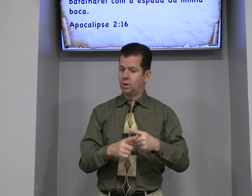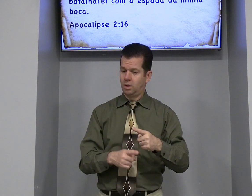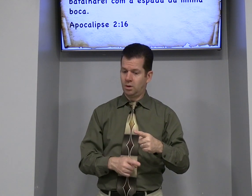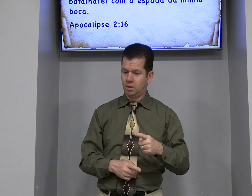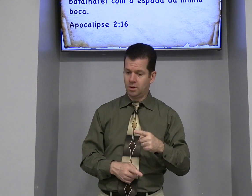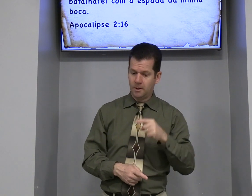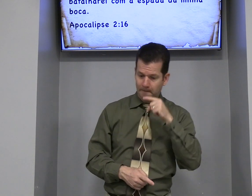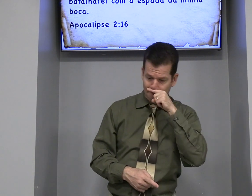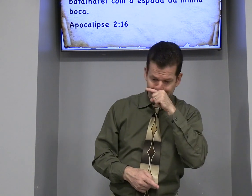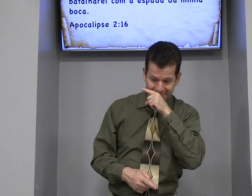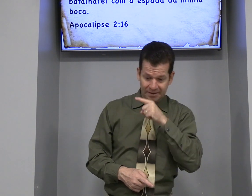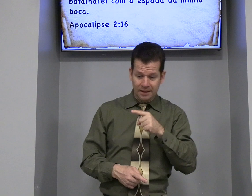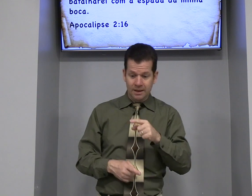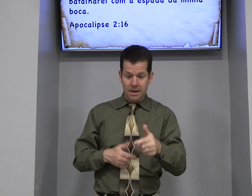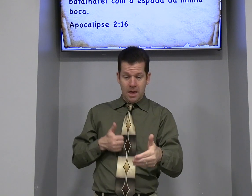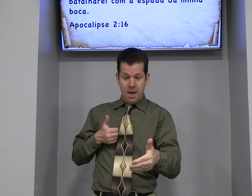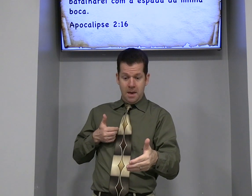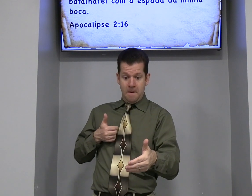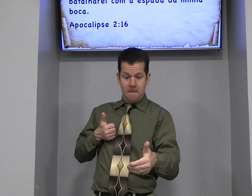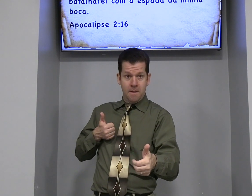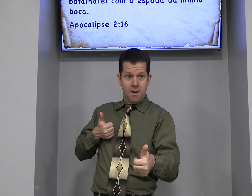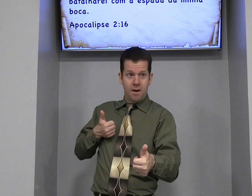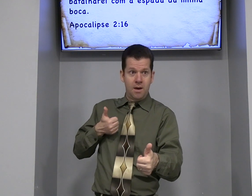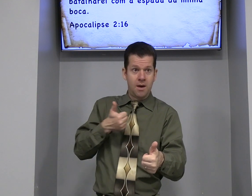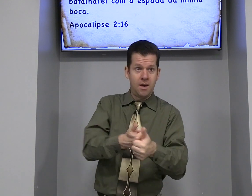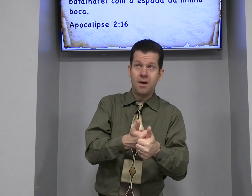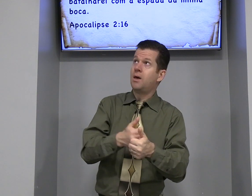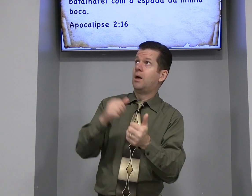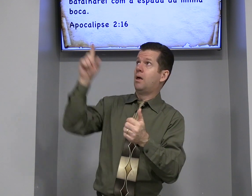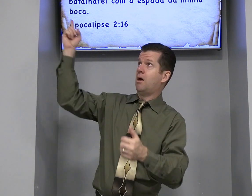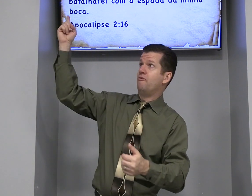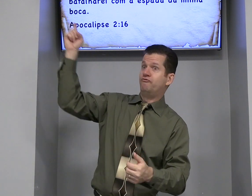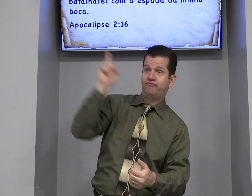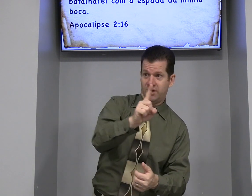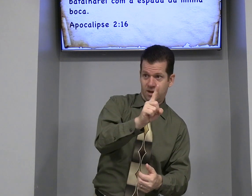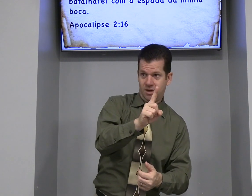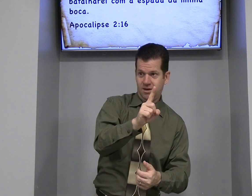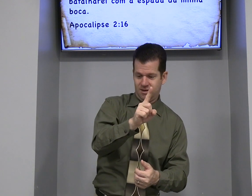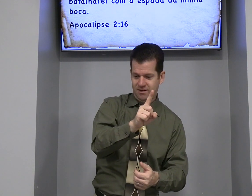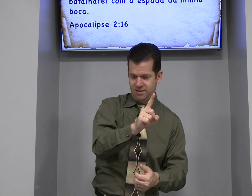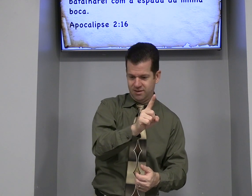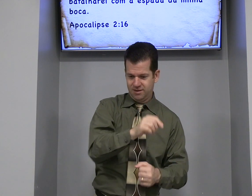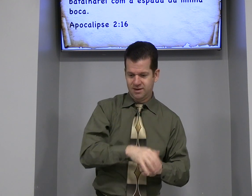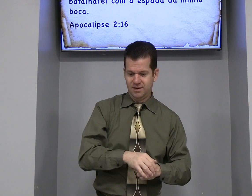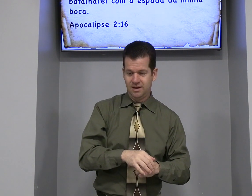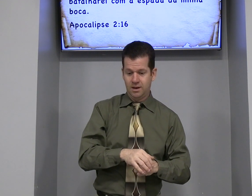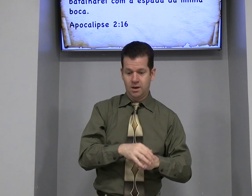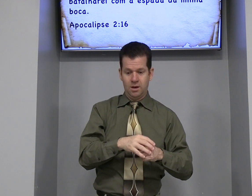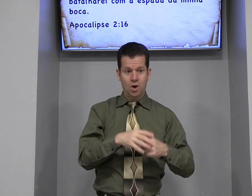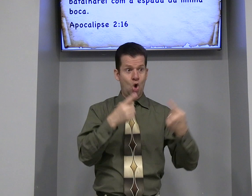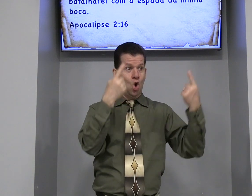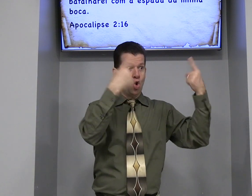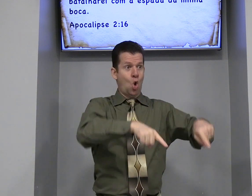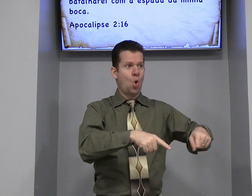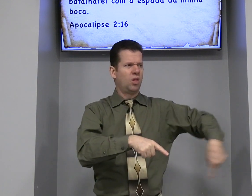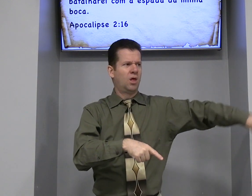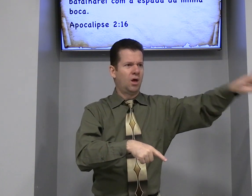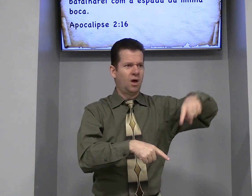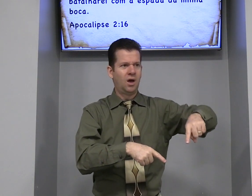pois quando não, em breve virei a ti e contra